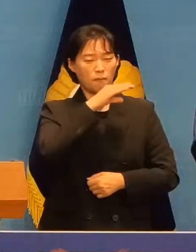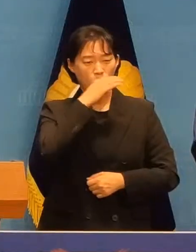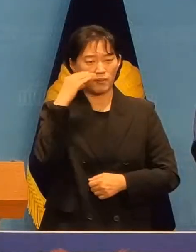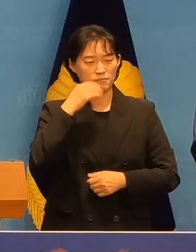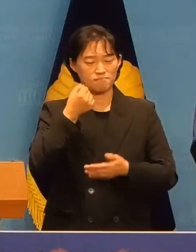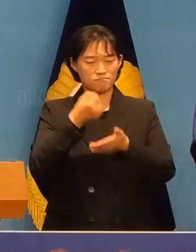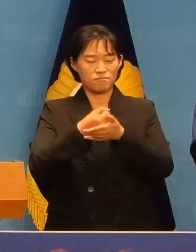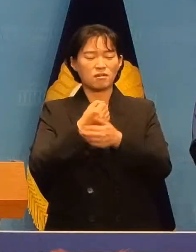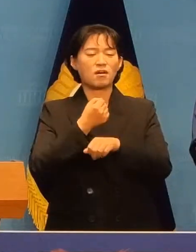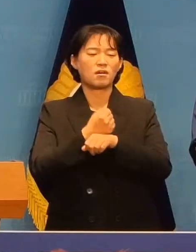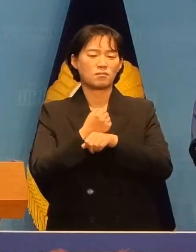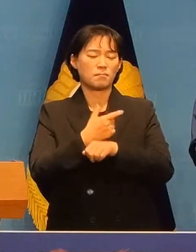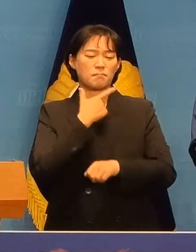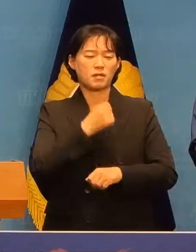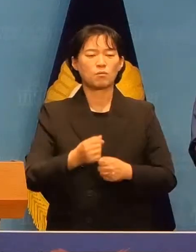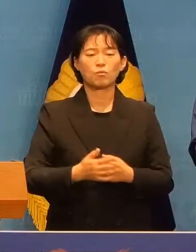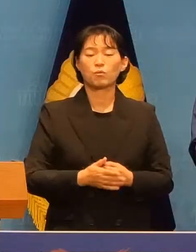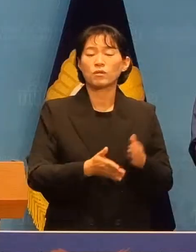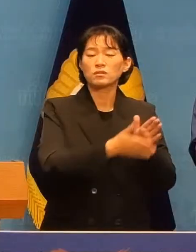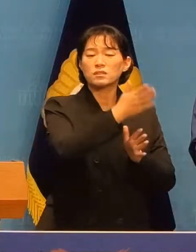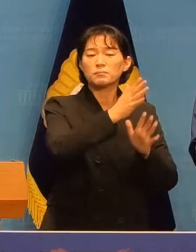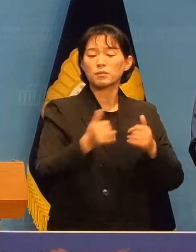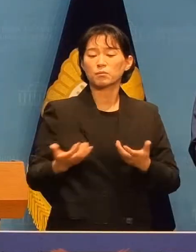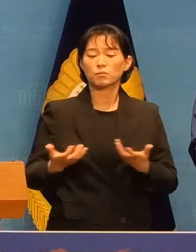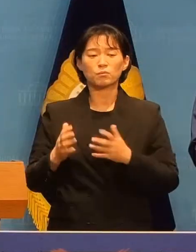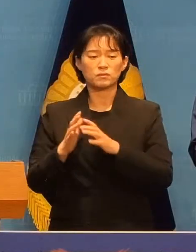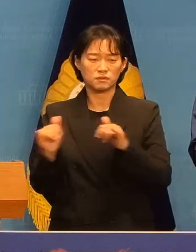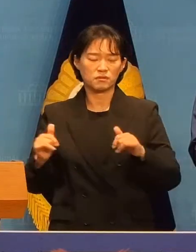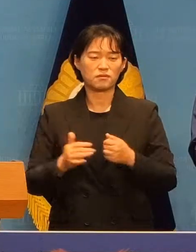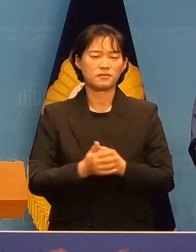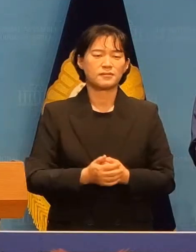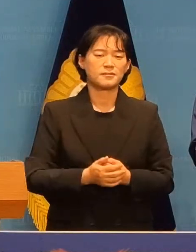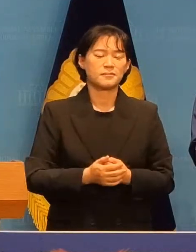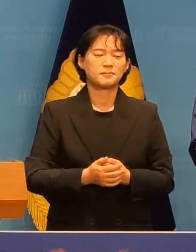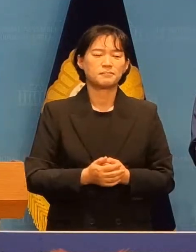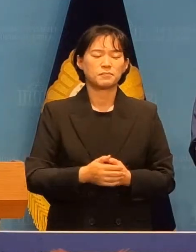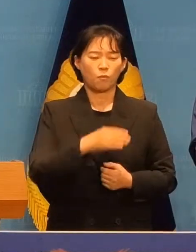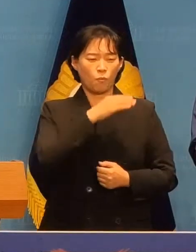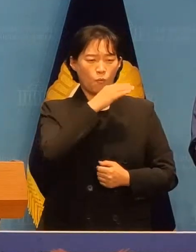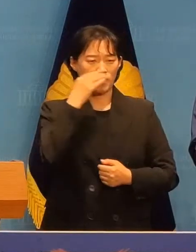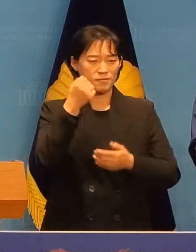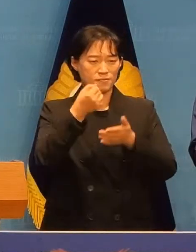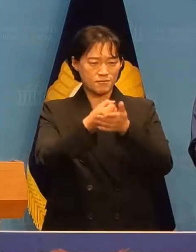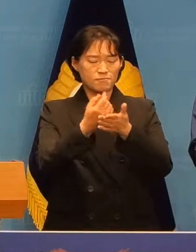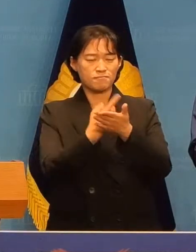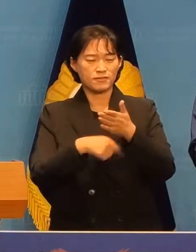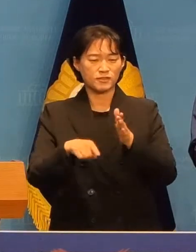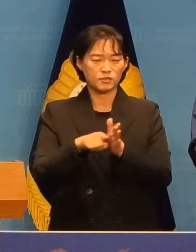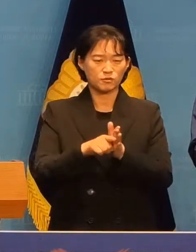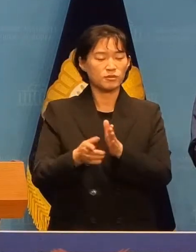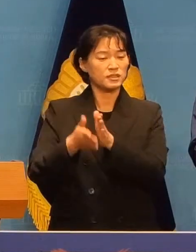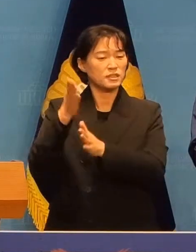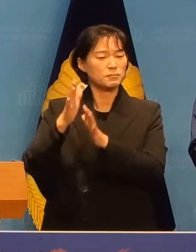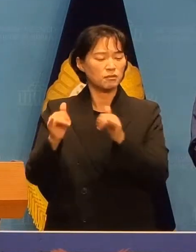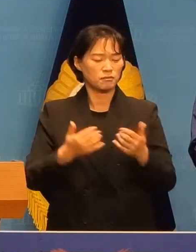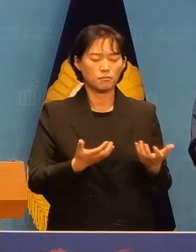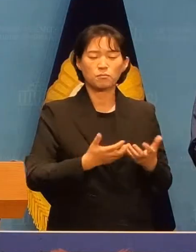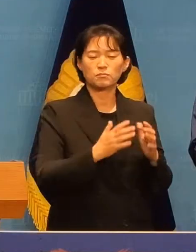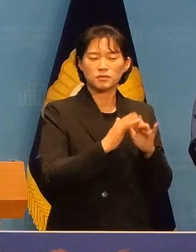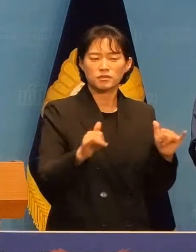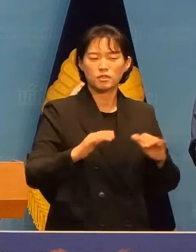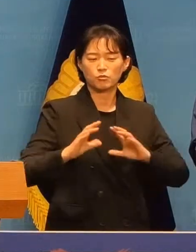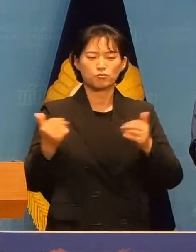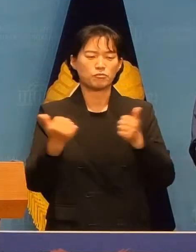결정을 내리도록 하고 시민과 노동자 올바른 결정을 내리도록 우리 시민과 우리 노동자들과